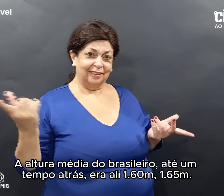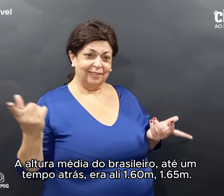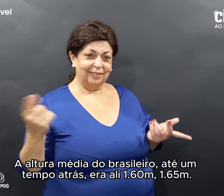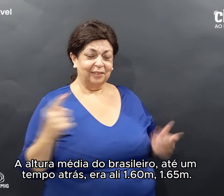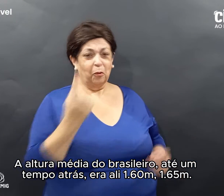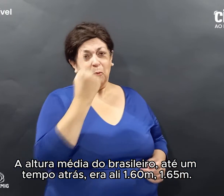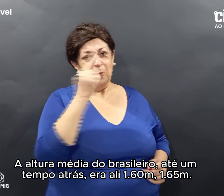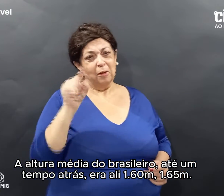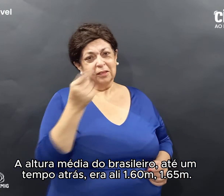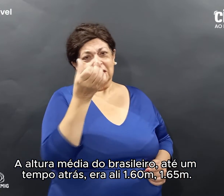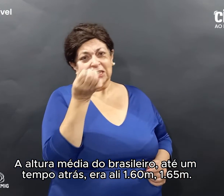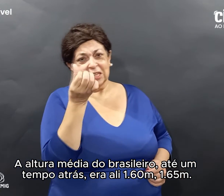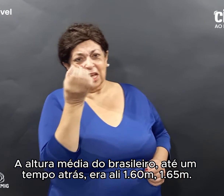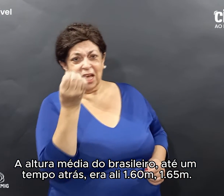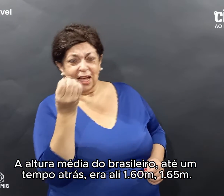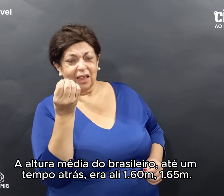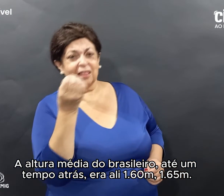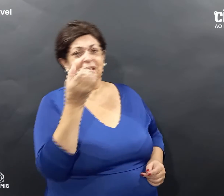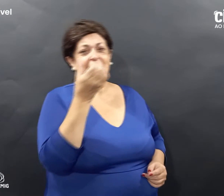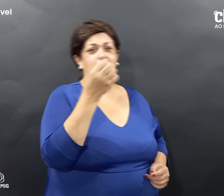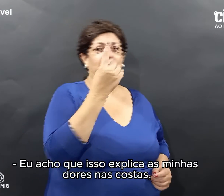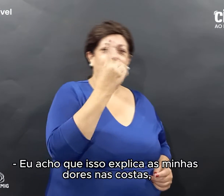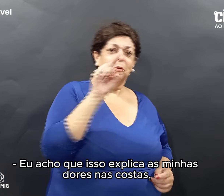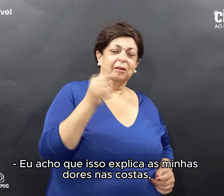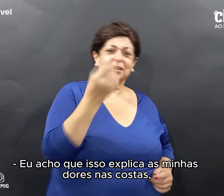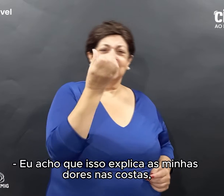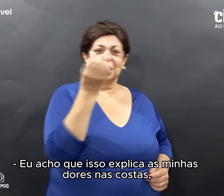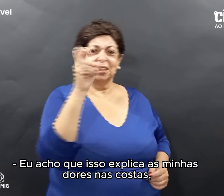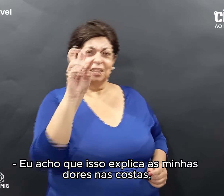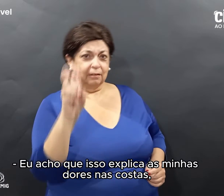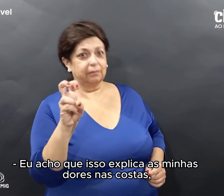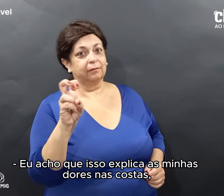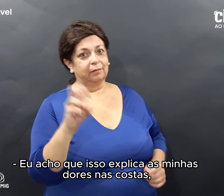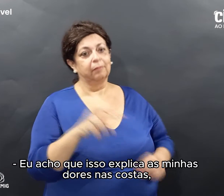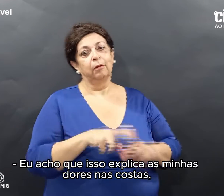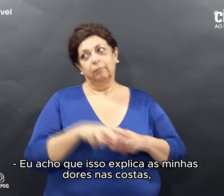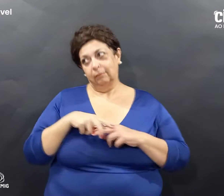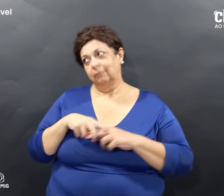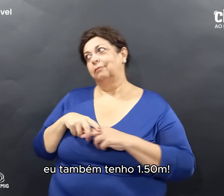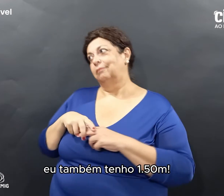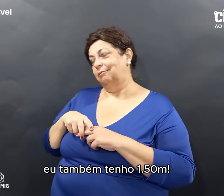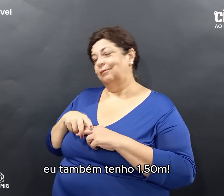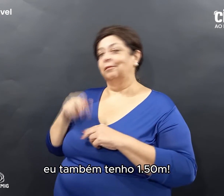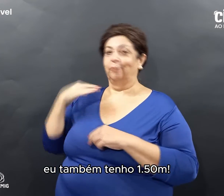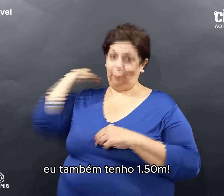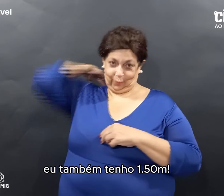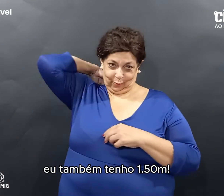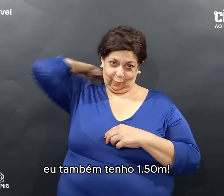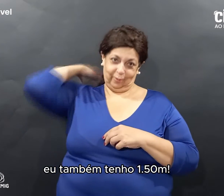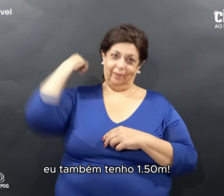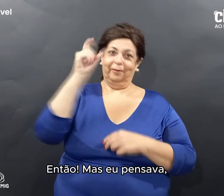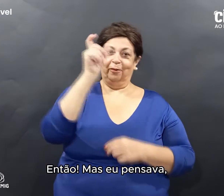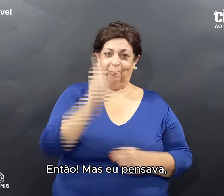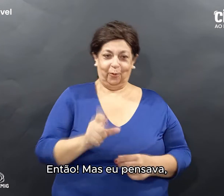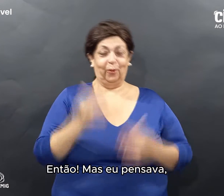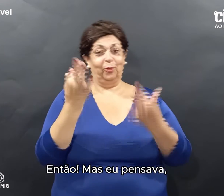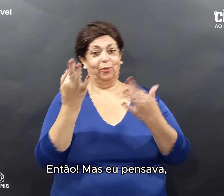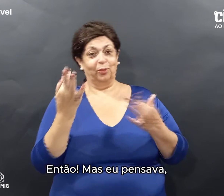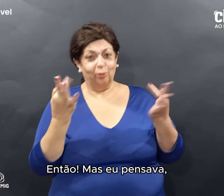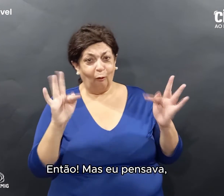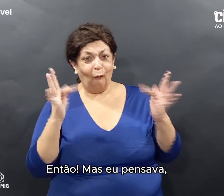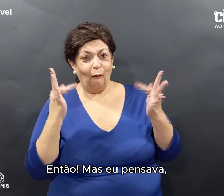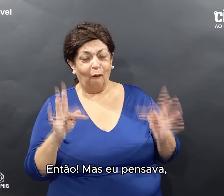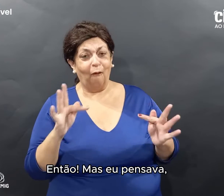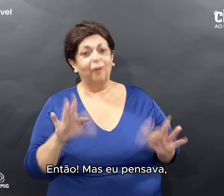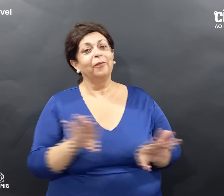ali 1,60 m, 1,65 m, né? Enquanto de... Eu acho que isso explica as minhas dores nas costas. Eu Exato. também tenho 1,5 m.